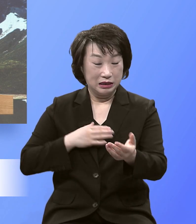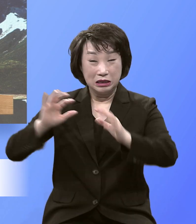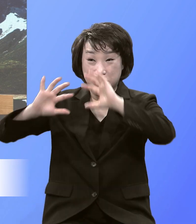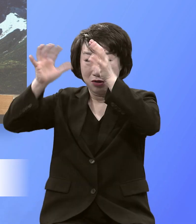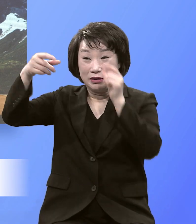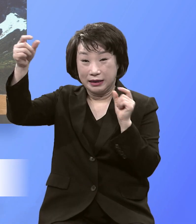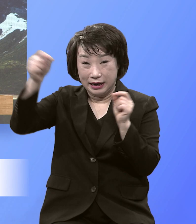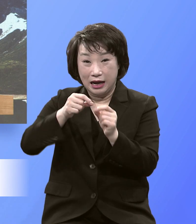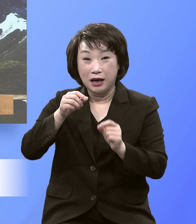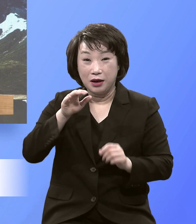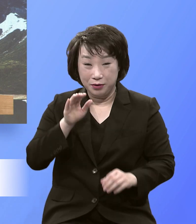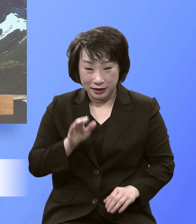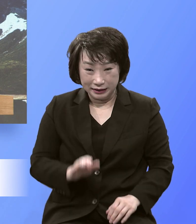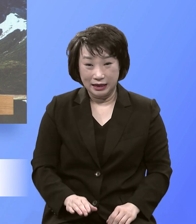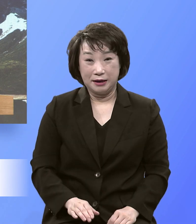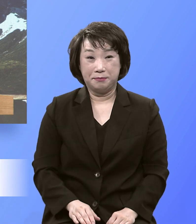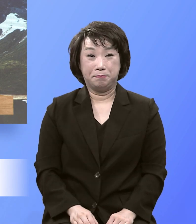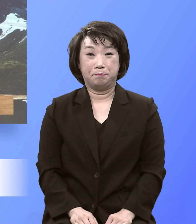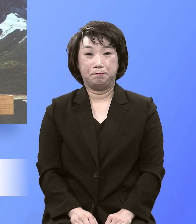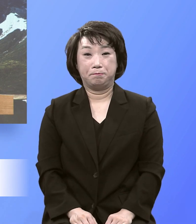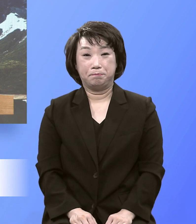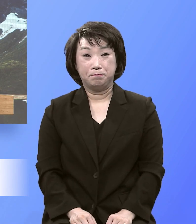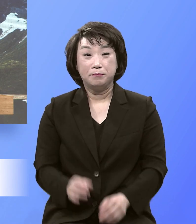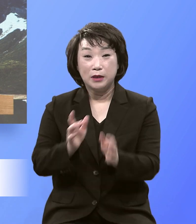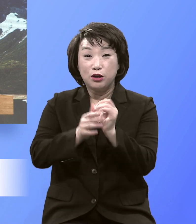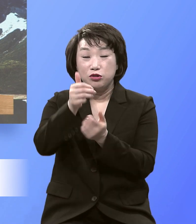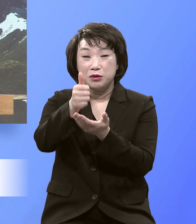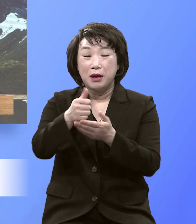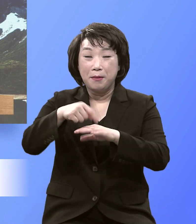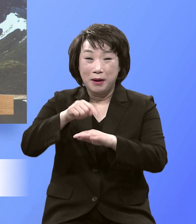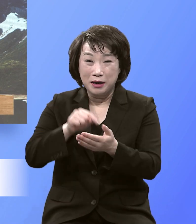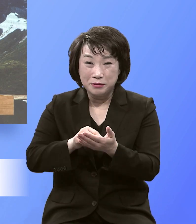천국이 가까웠느냐. 그 예수님의